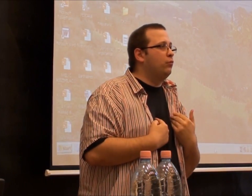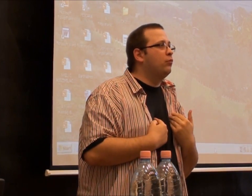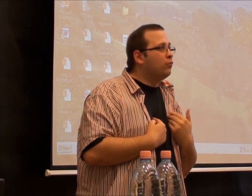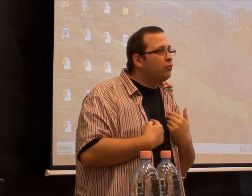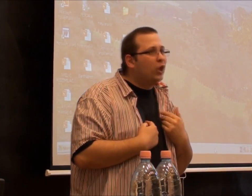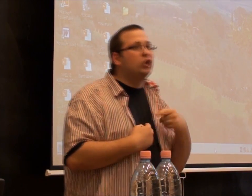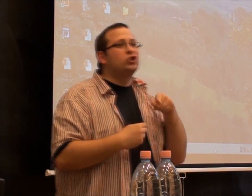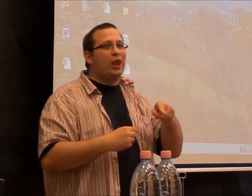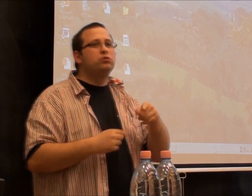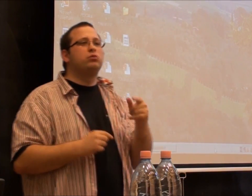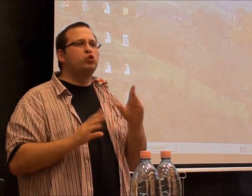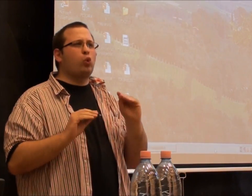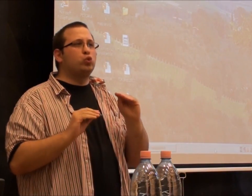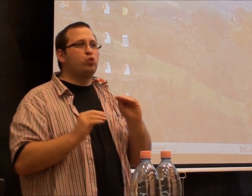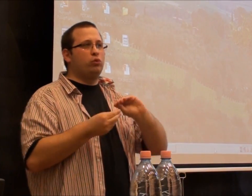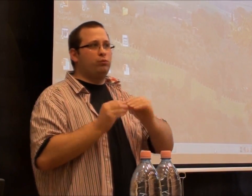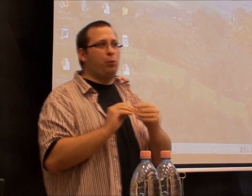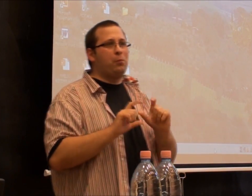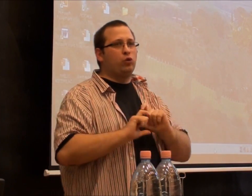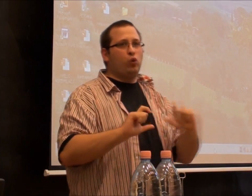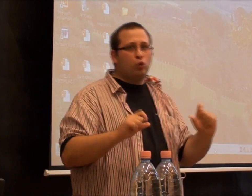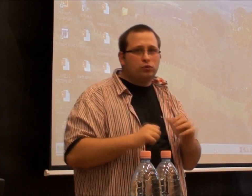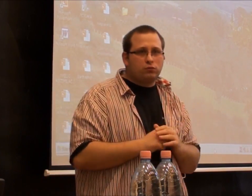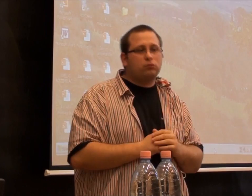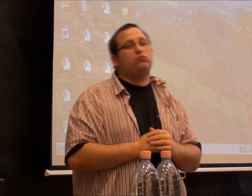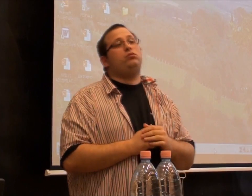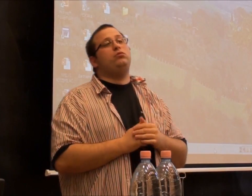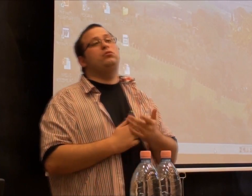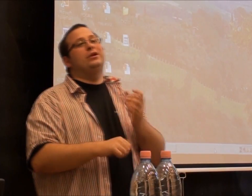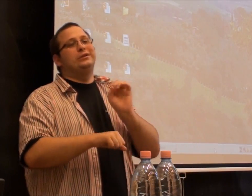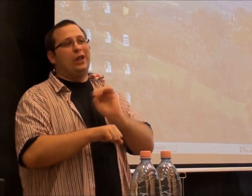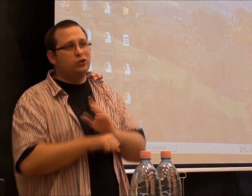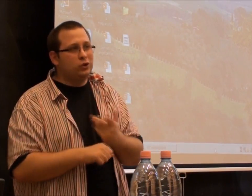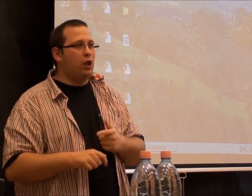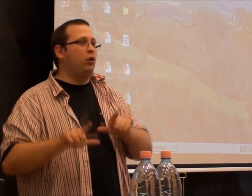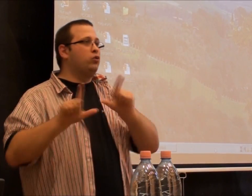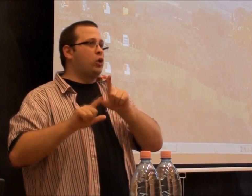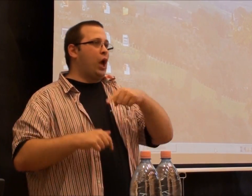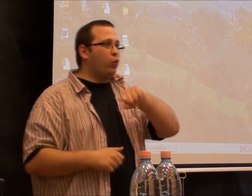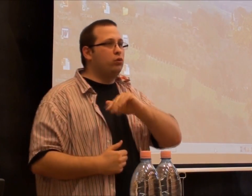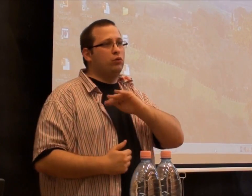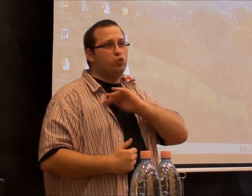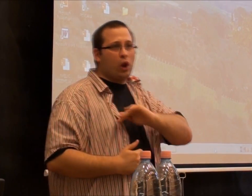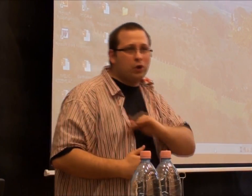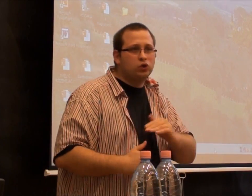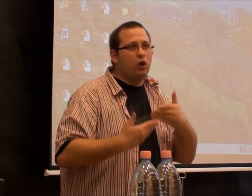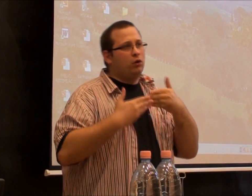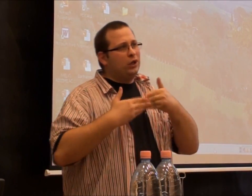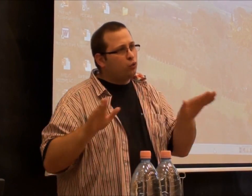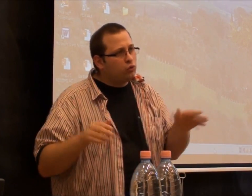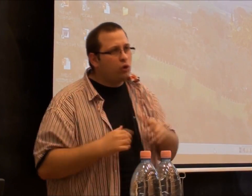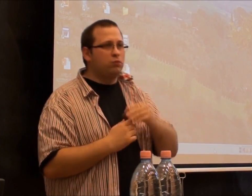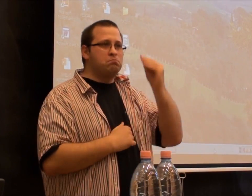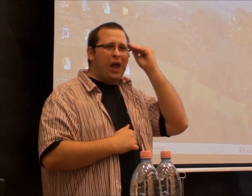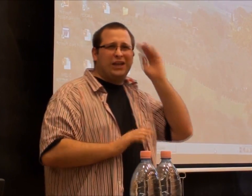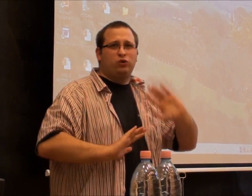szeretnék elmondani. És nagyon sokszor probléma van ebből. De szerencsére a tanárok türelmesek,